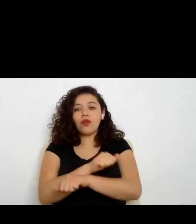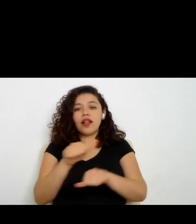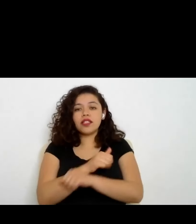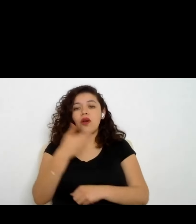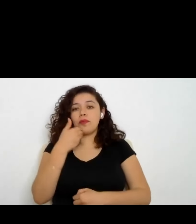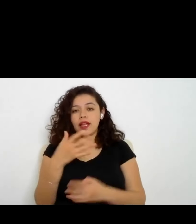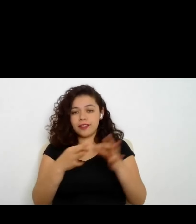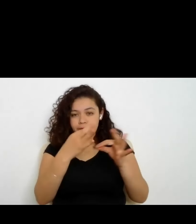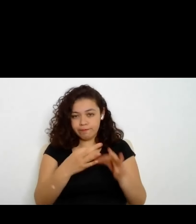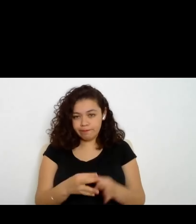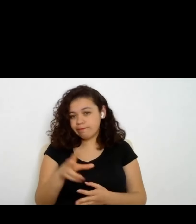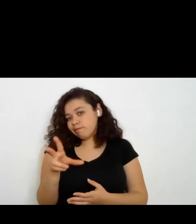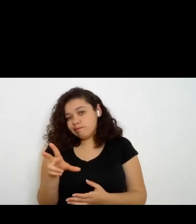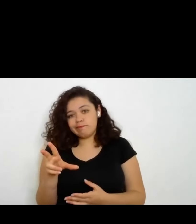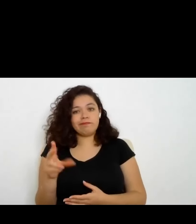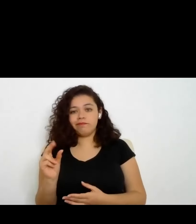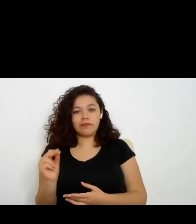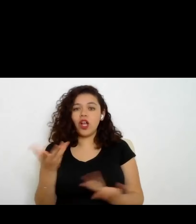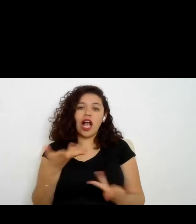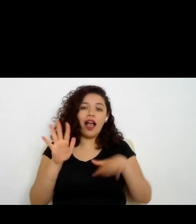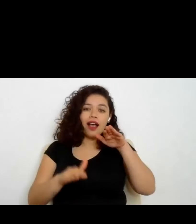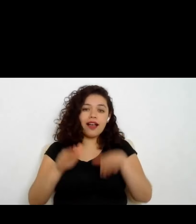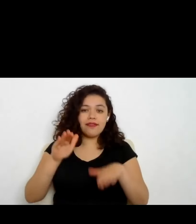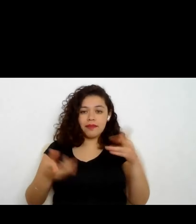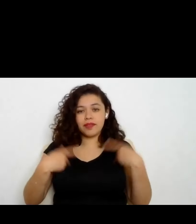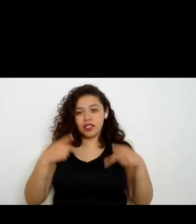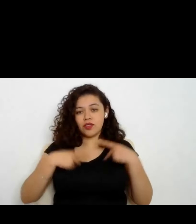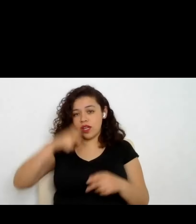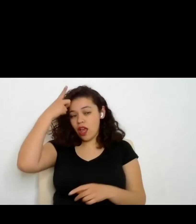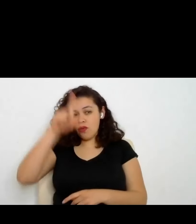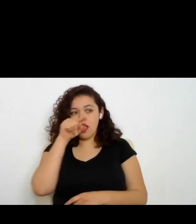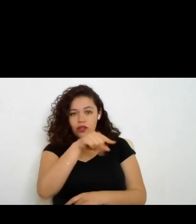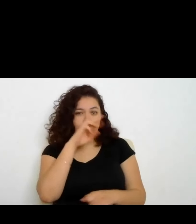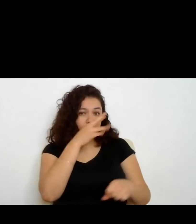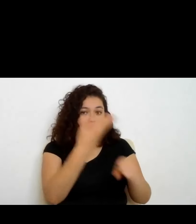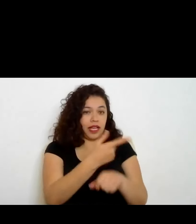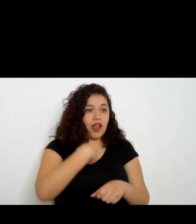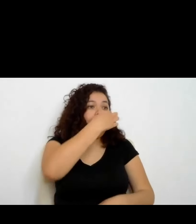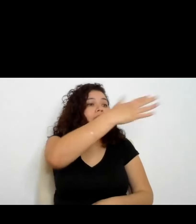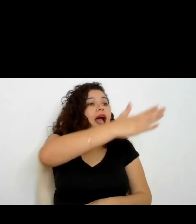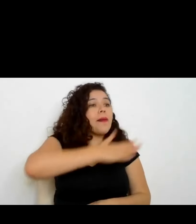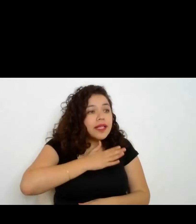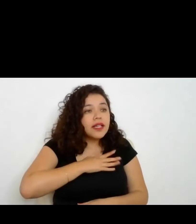correctos. Eso pues a veces depende más de la persona, de que me mantenga